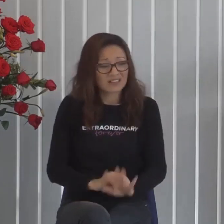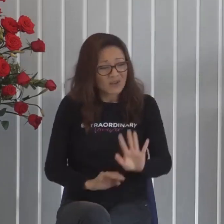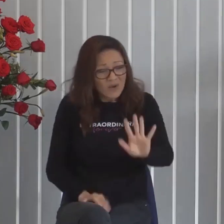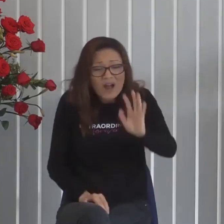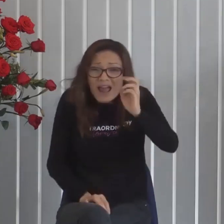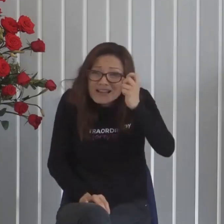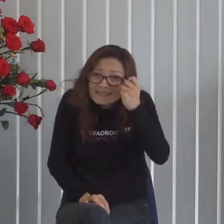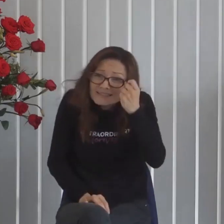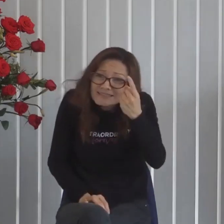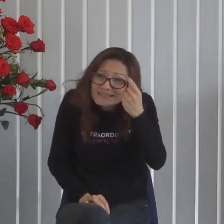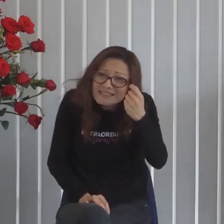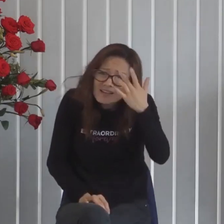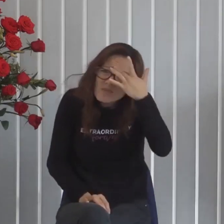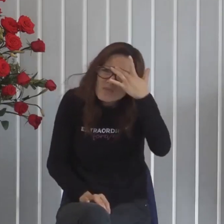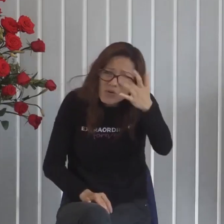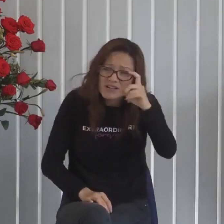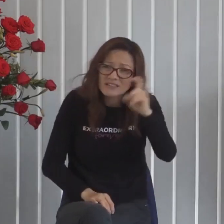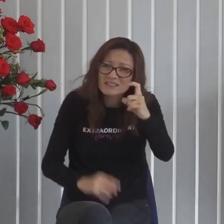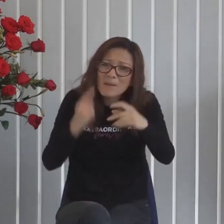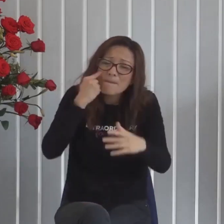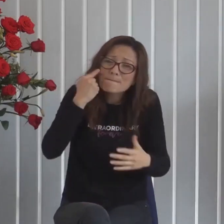¿Entiende por qué pasamos por la prueba?